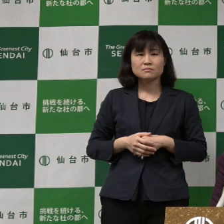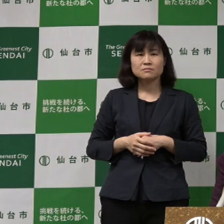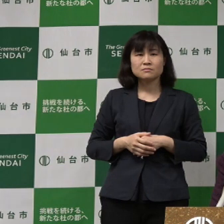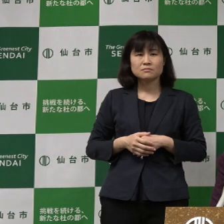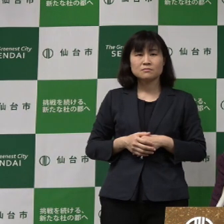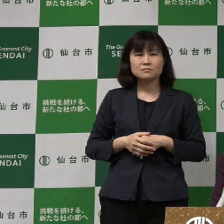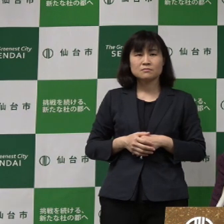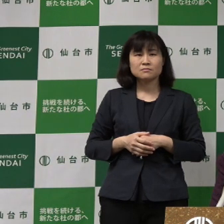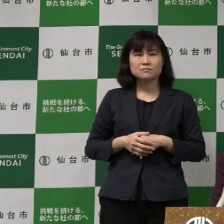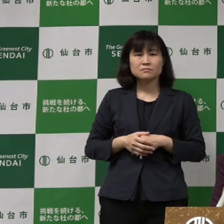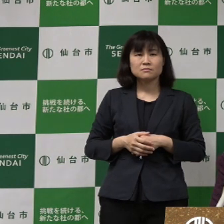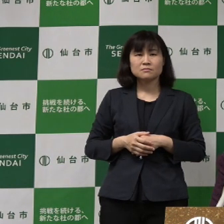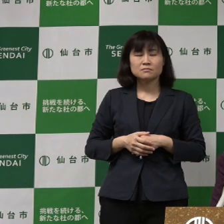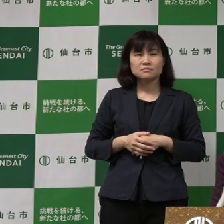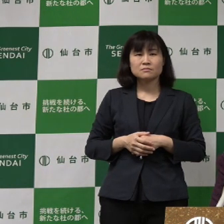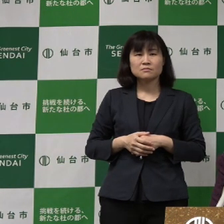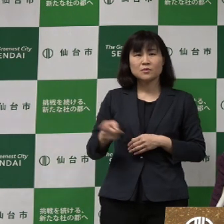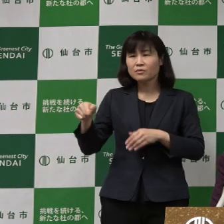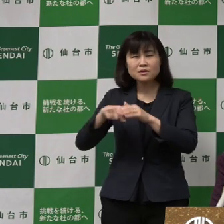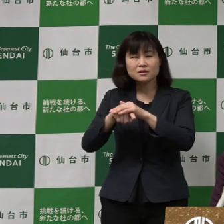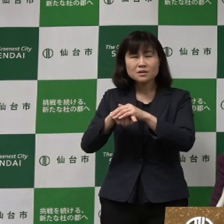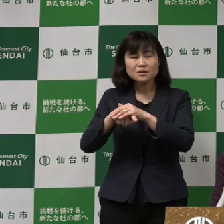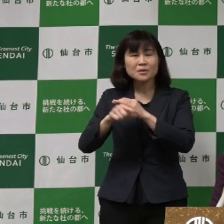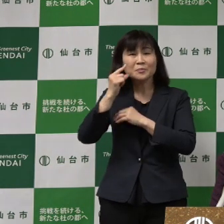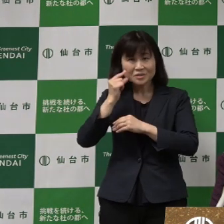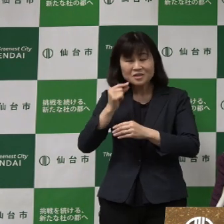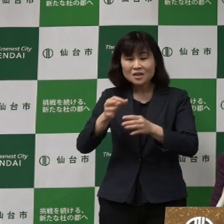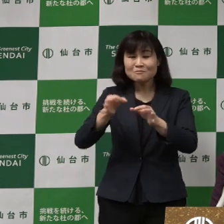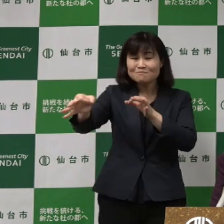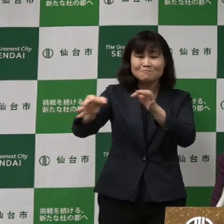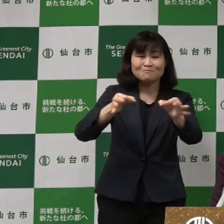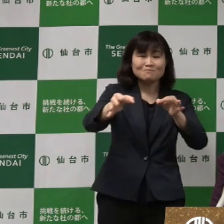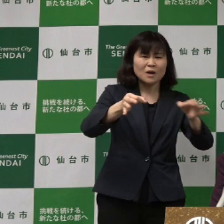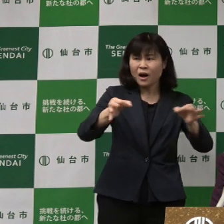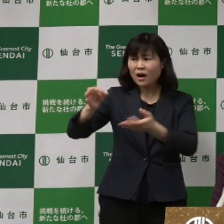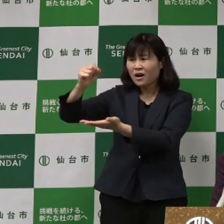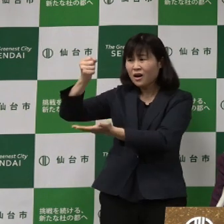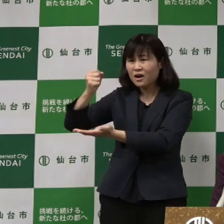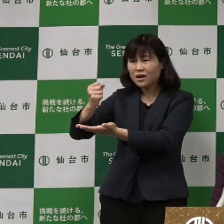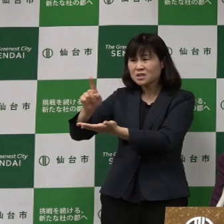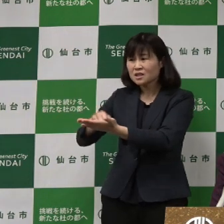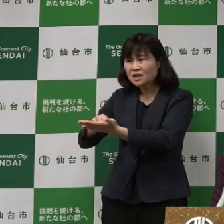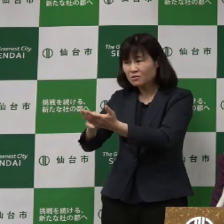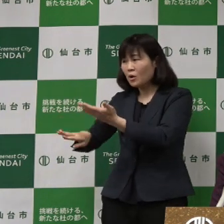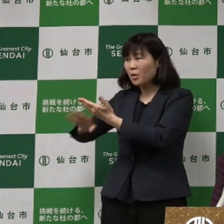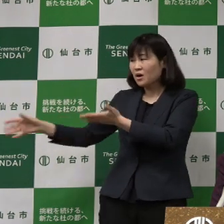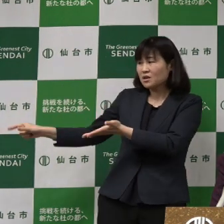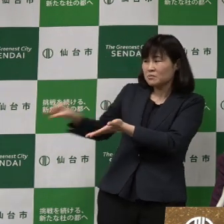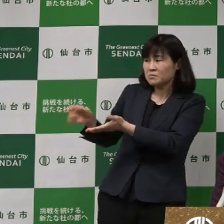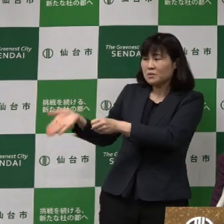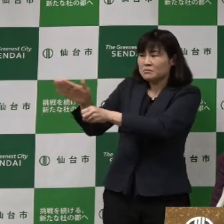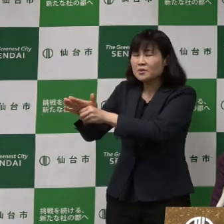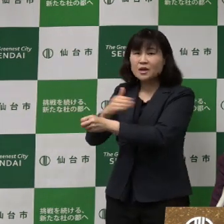あ支給をしていって足りなくなったらそこで追加補正をするという考えなのか、それともこの予算額で十